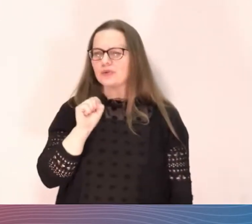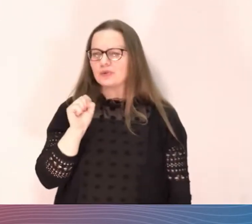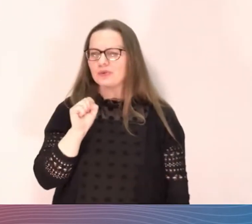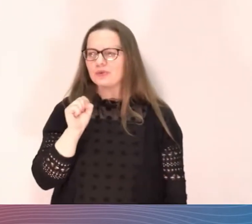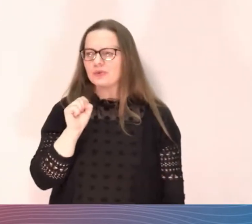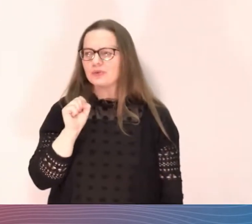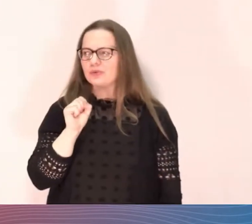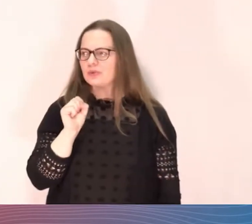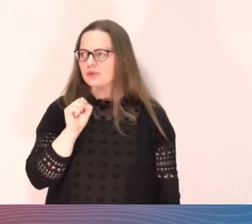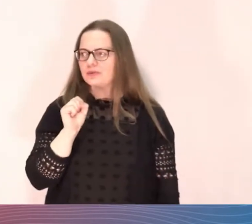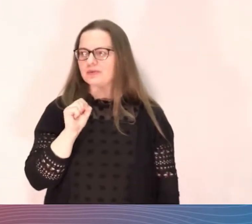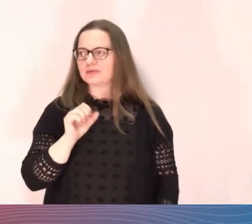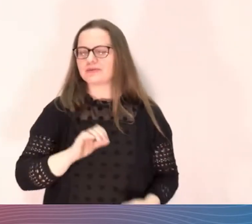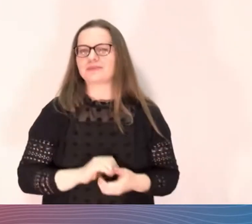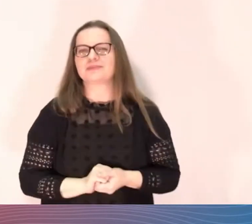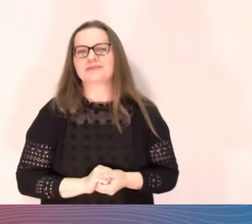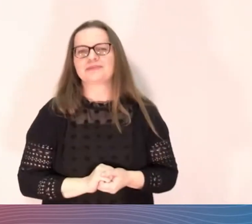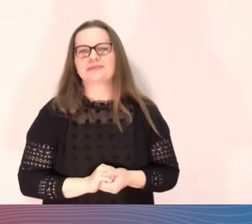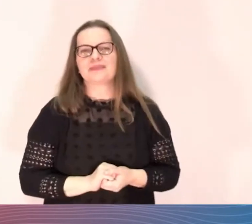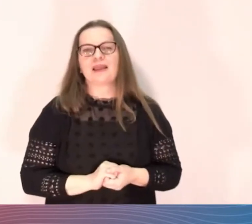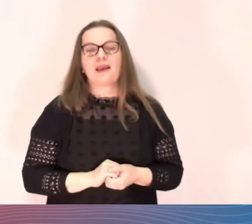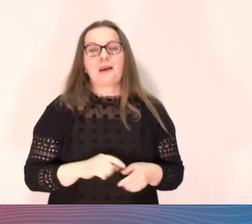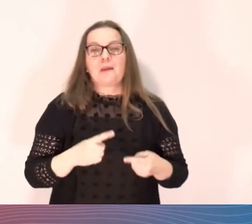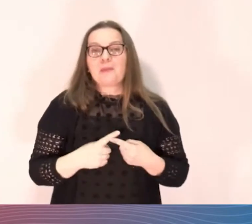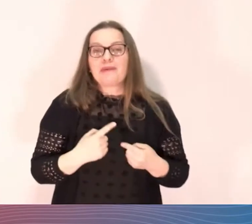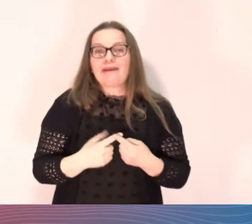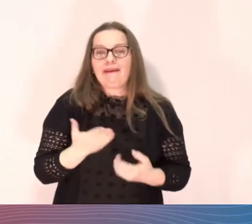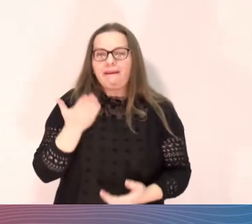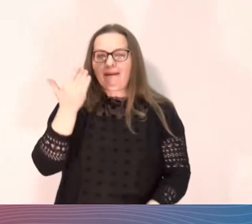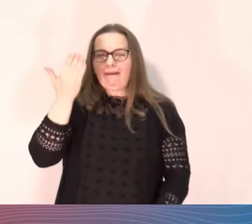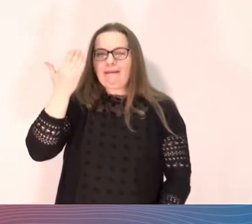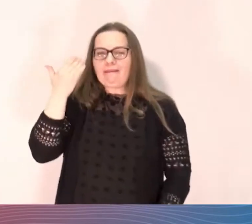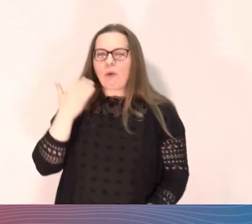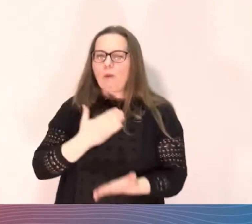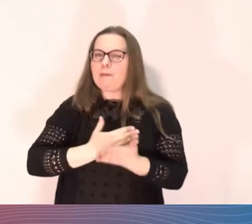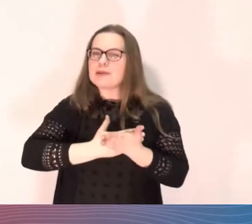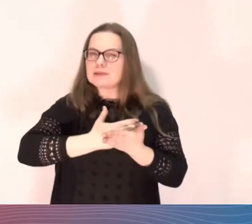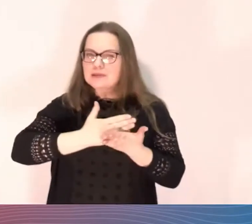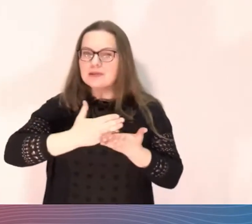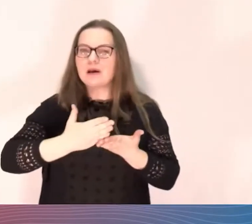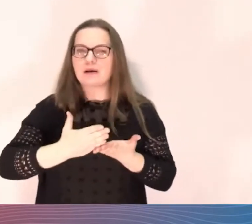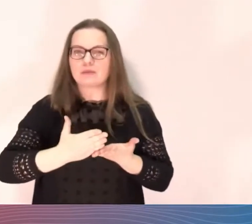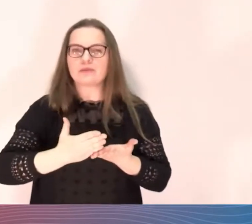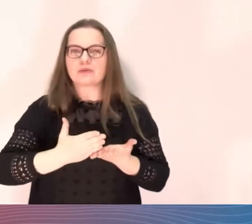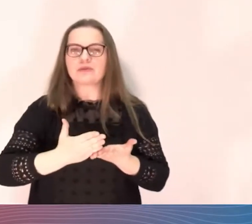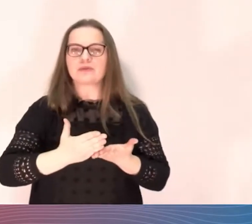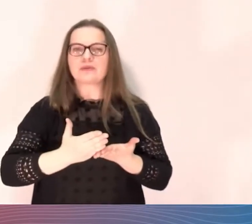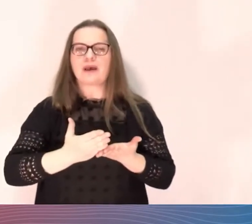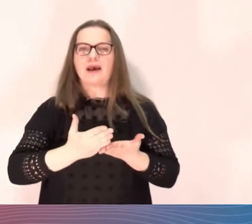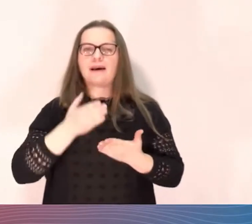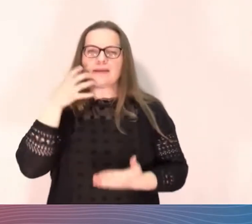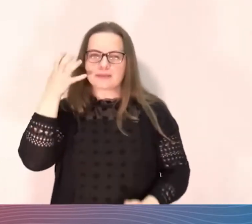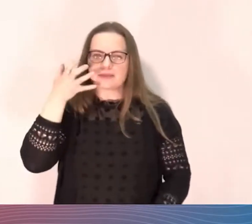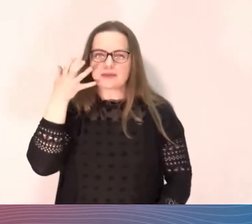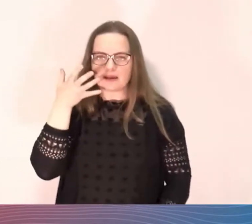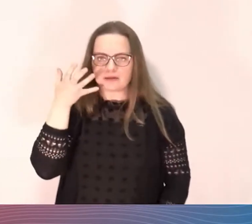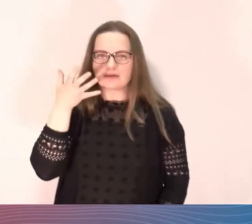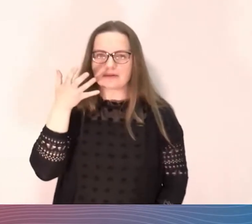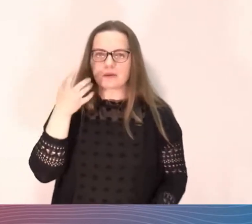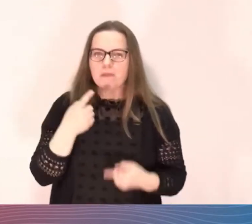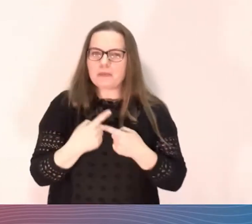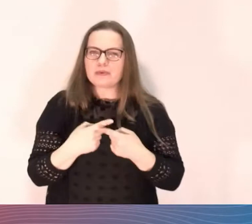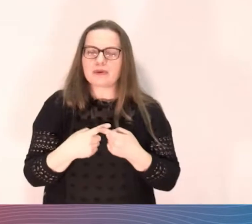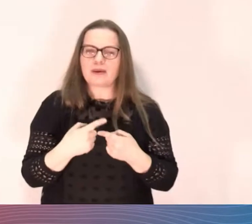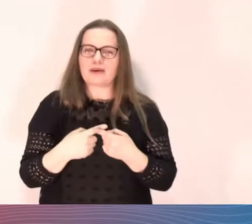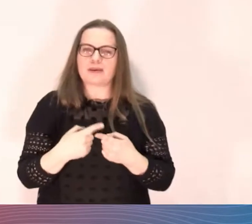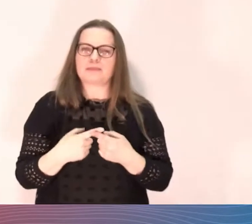5 mensagens antes mesmo de começar a conferência presencial, porque a necessidade